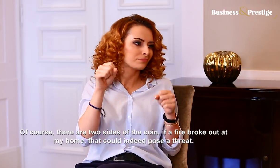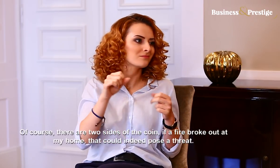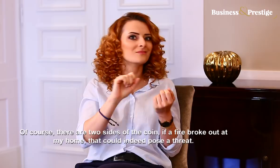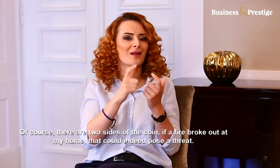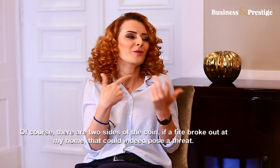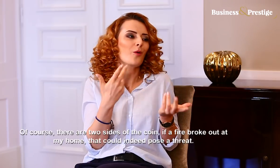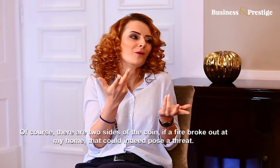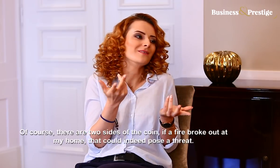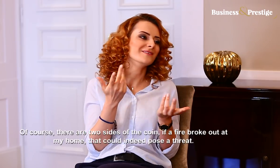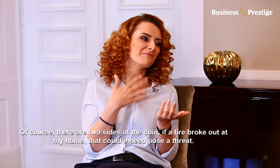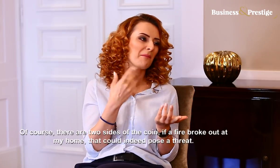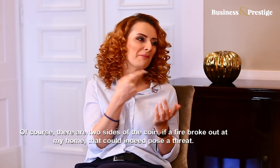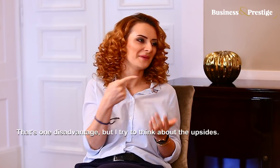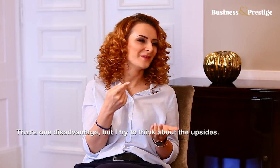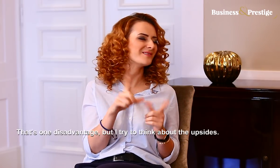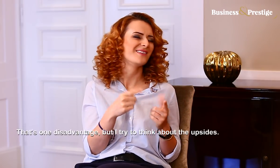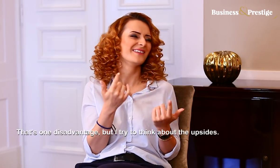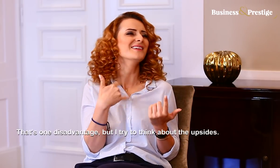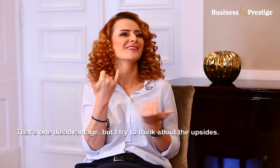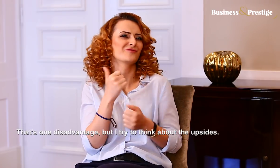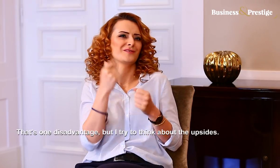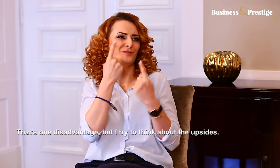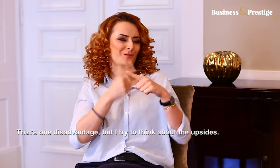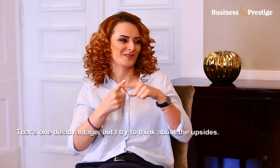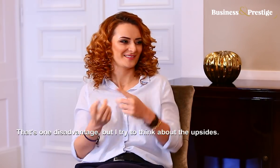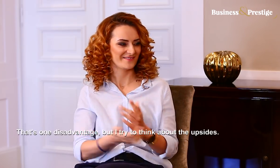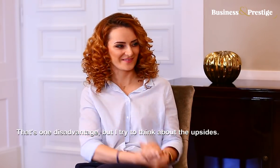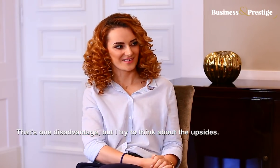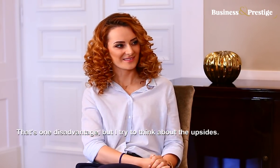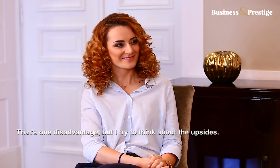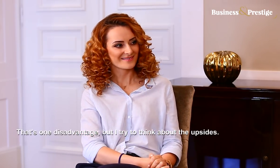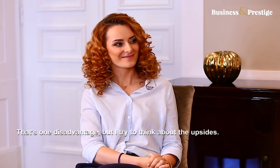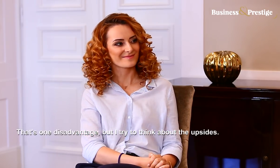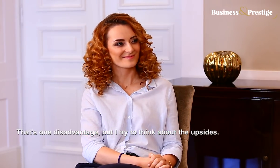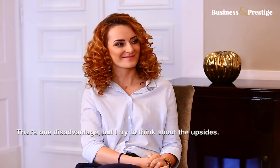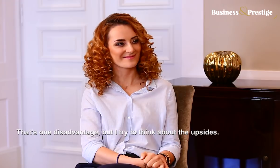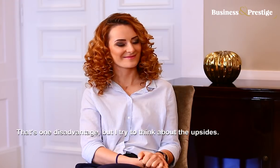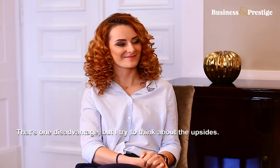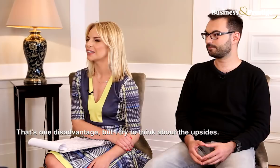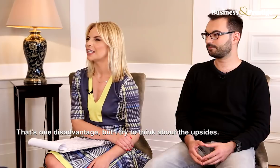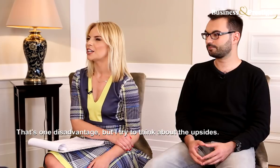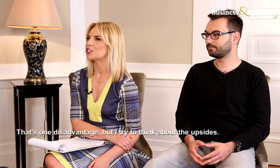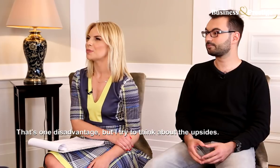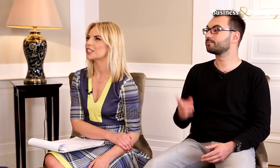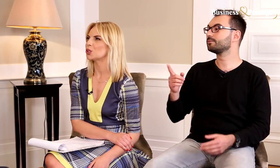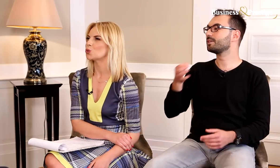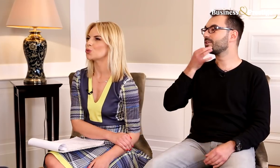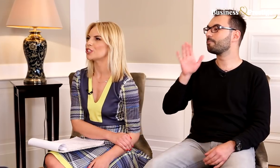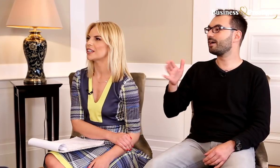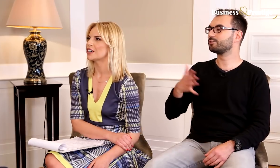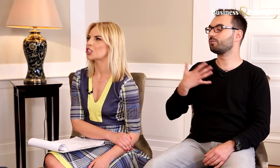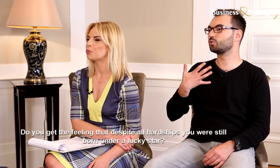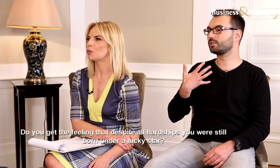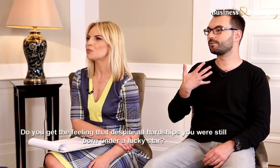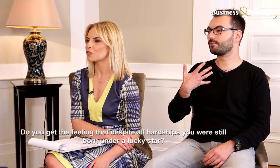gdyby oczywiście był w domu pożar, to okej, mógłby być problem. To była jedna wada, ale zawsze staram się myśleć o pozytywach. Czy masz takie